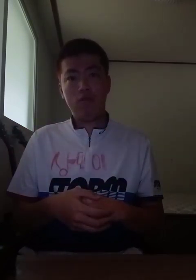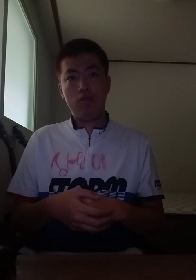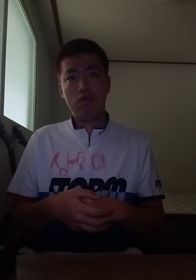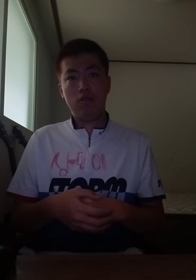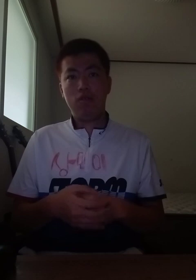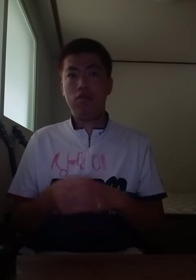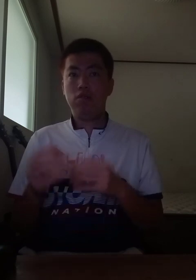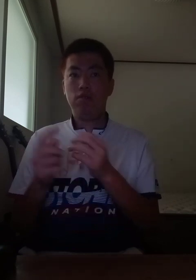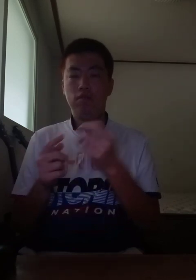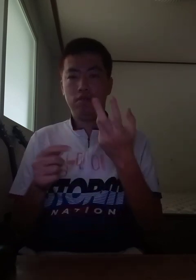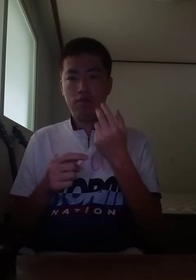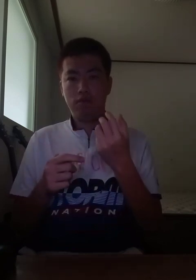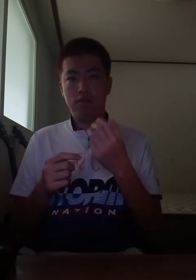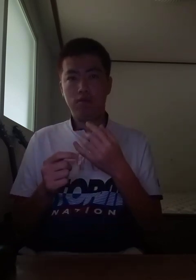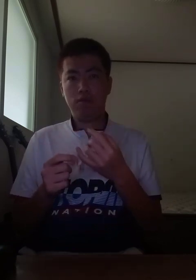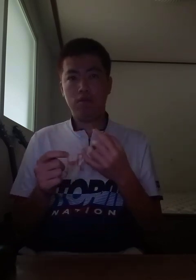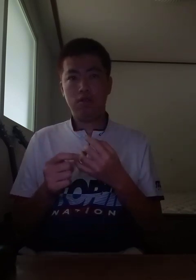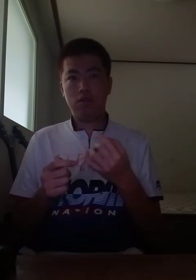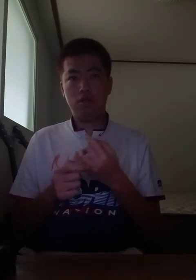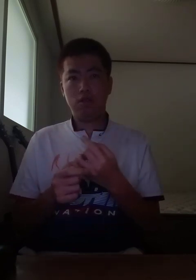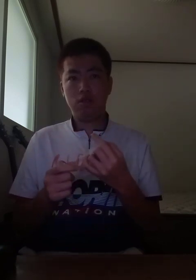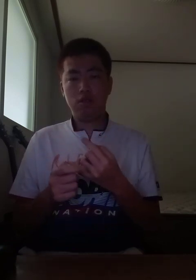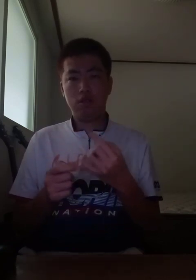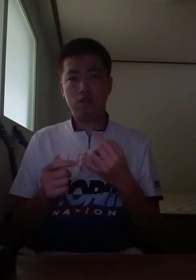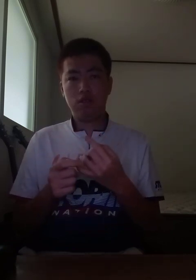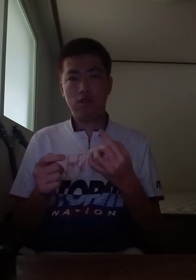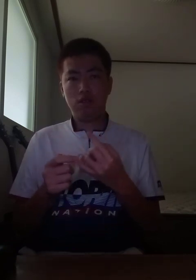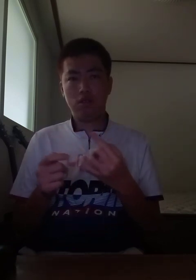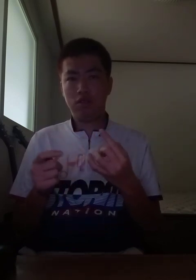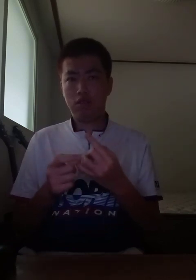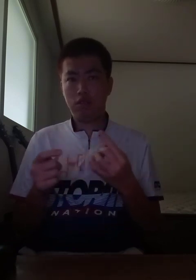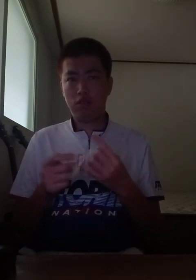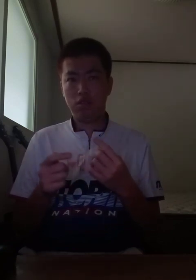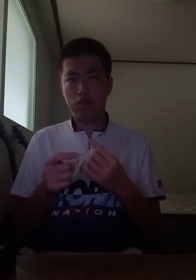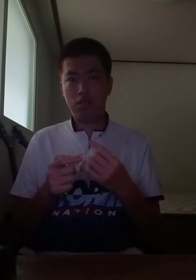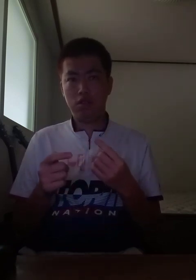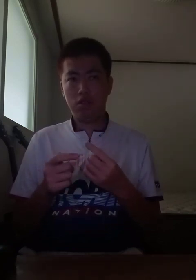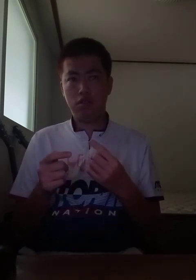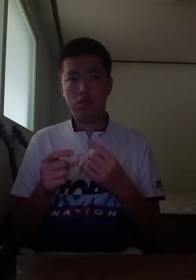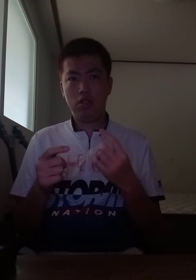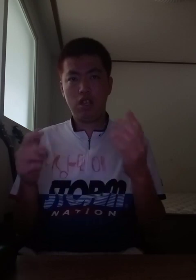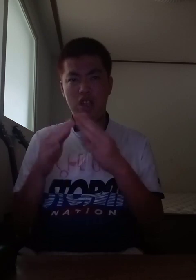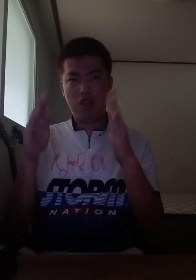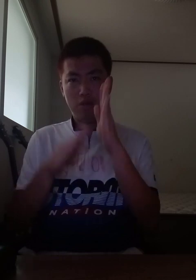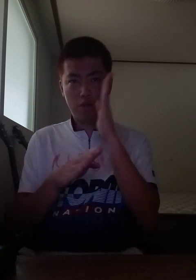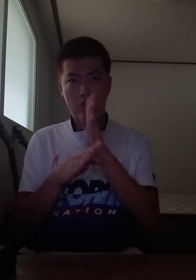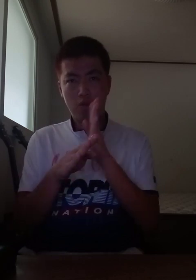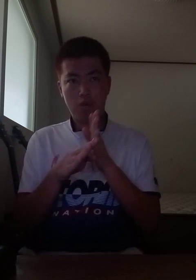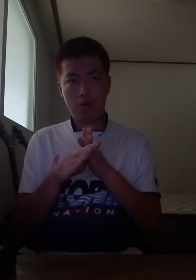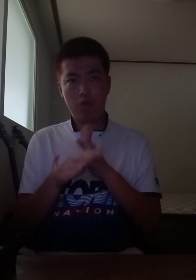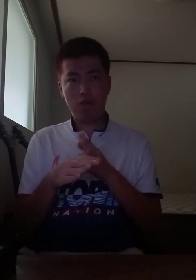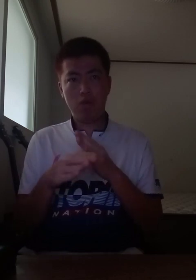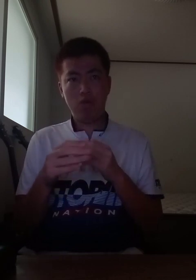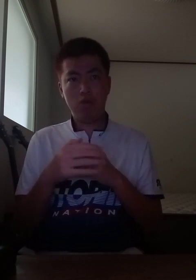근데 이곳에 있는 비상벨은 다행히 차나 쓰레기로 막혀 있지는 않은데 이런 난간이 떡하니 버티고 있어서